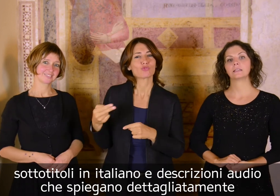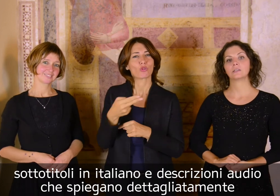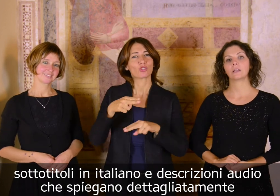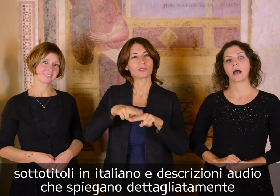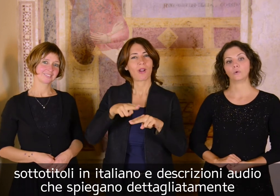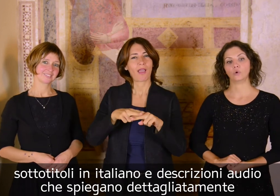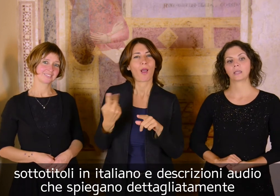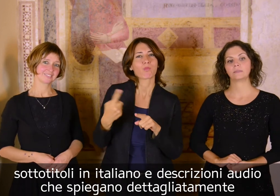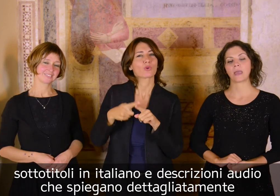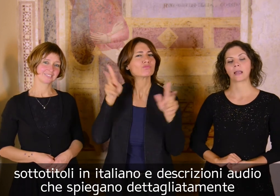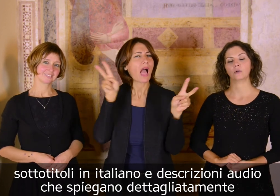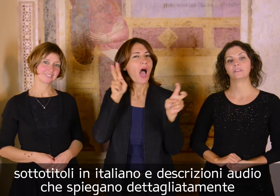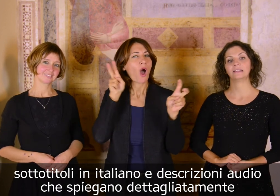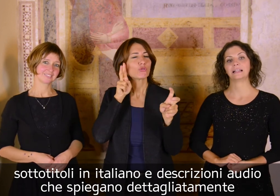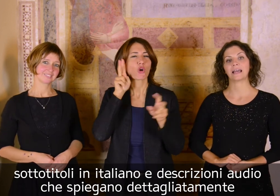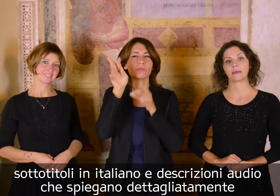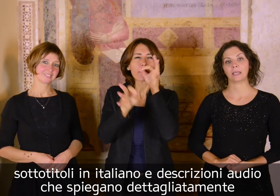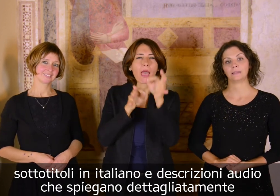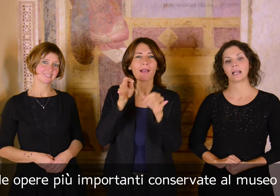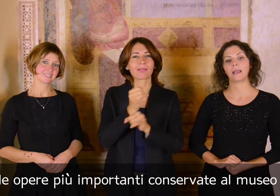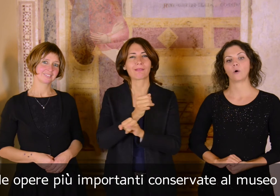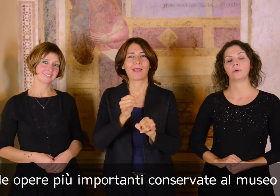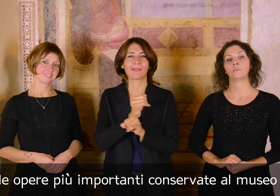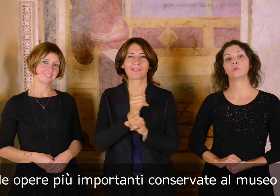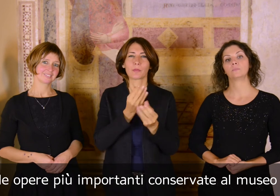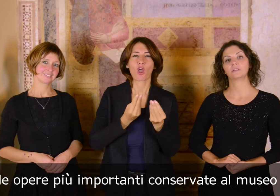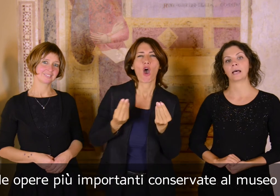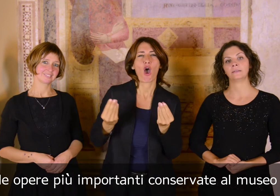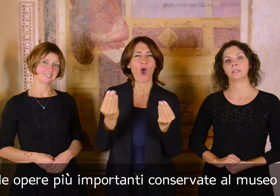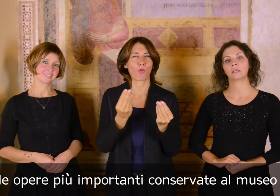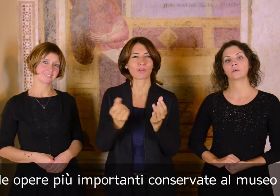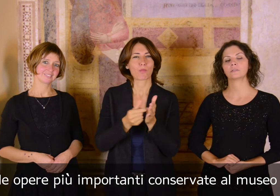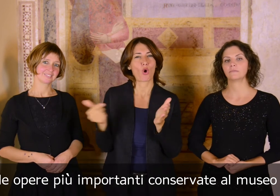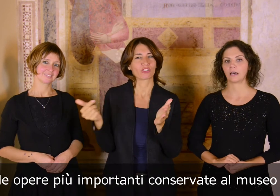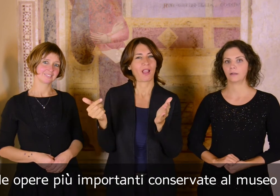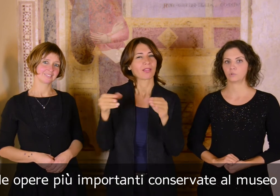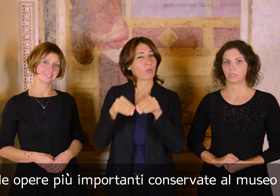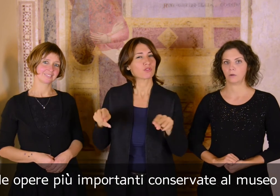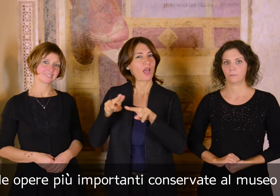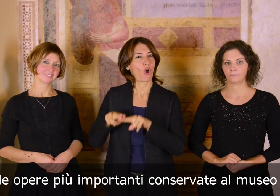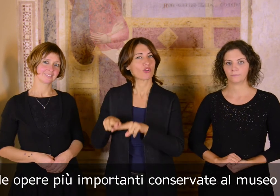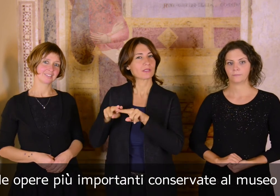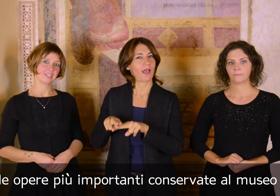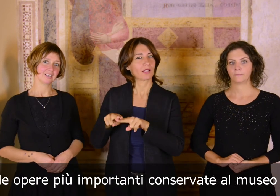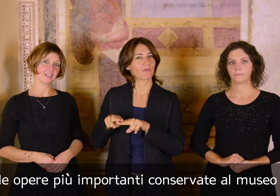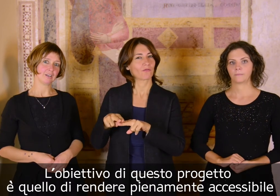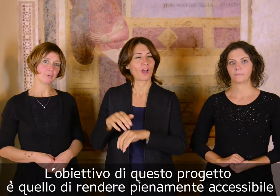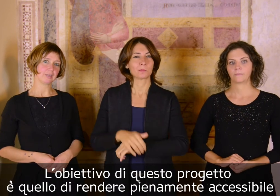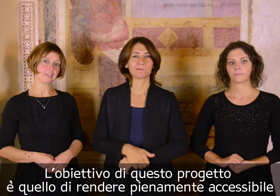descrizioni audio che spiegano dettagliatamente le opere più importanti conservate al museo. L'obiettivo